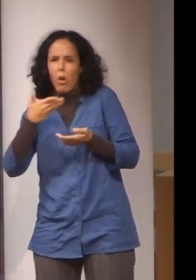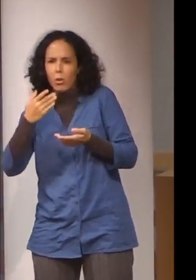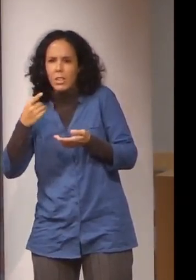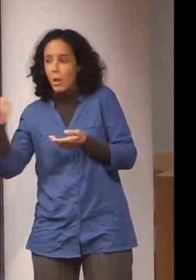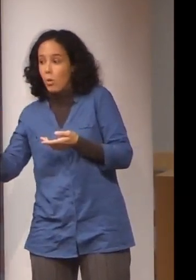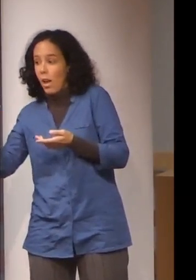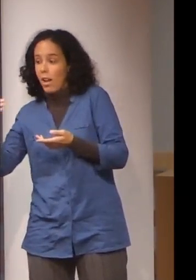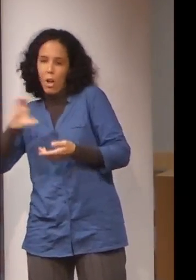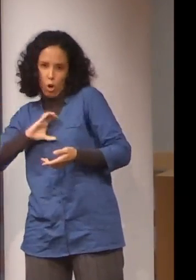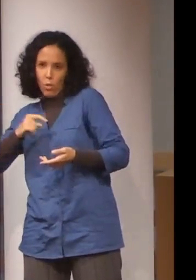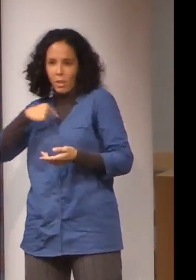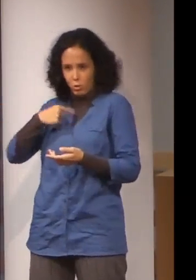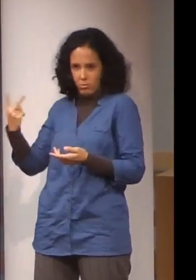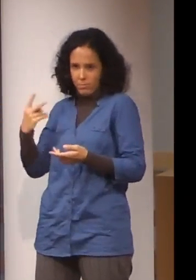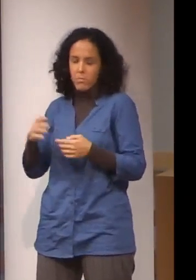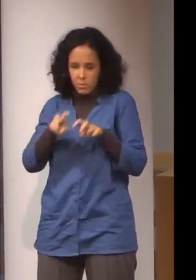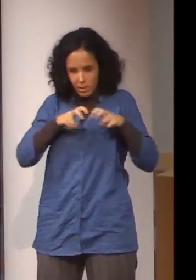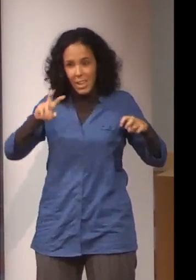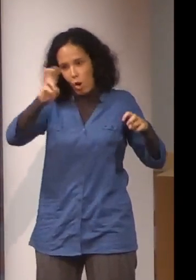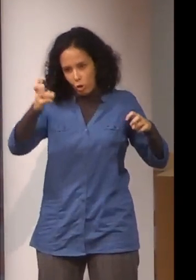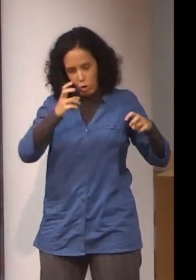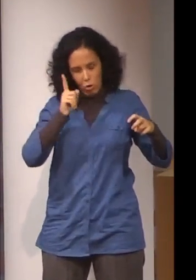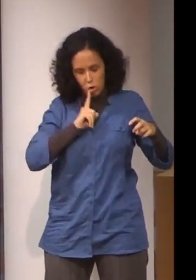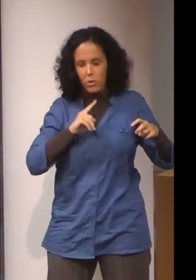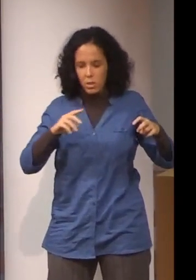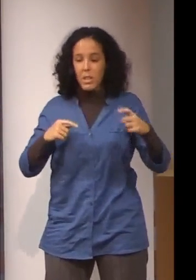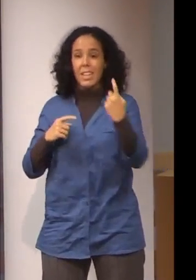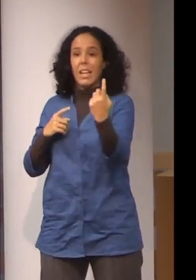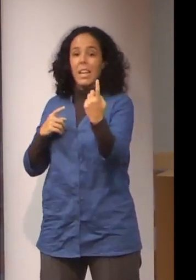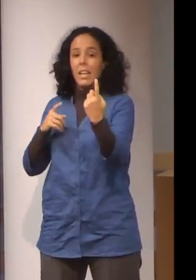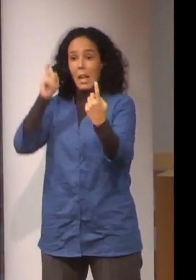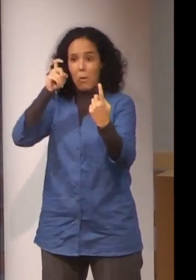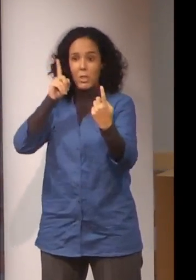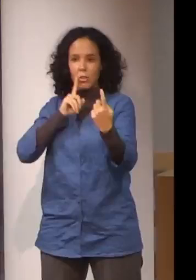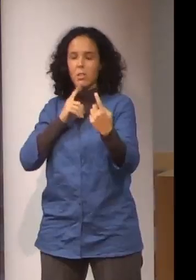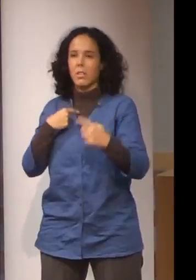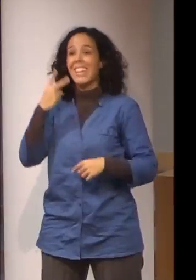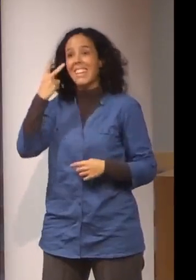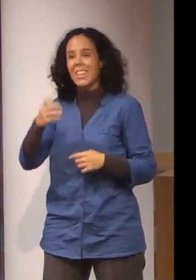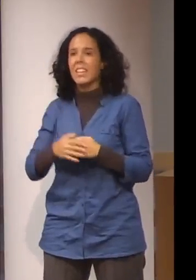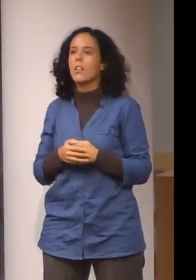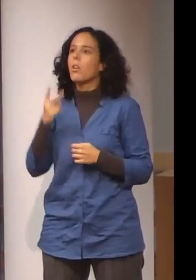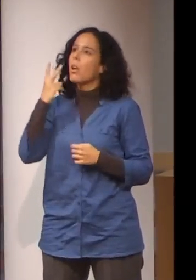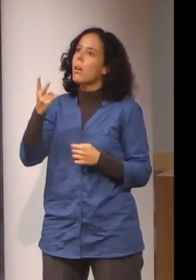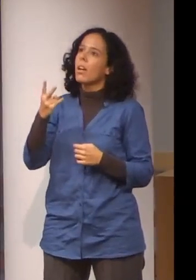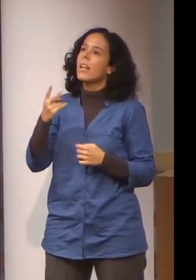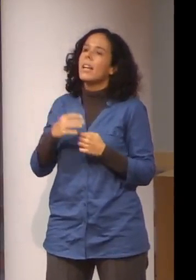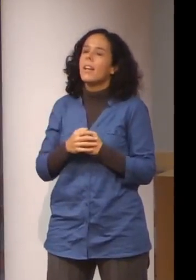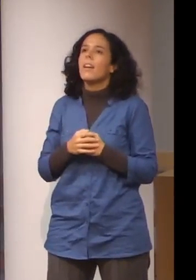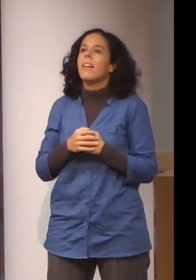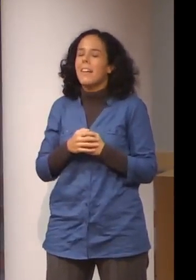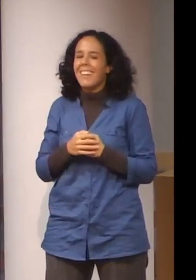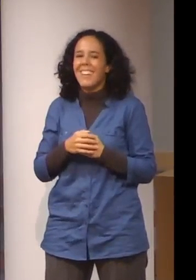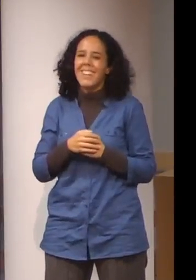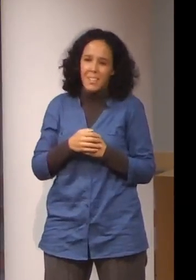Compañeros míos, que son la mayoría sordos, y dos codas, otro compañero y yo, y la profesora sorda. Y yo veía